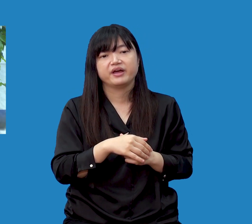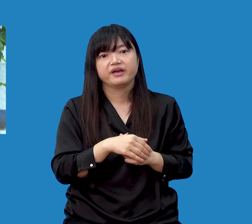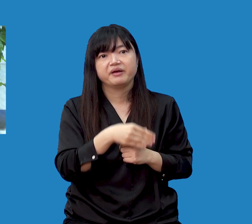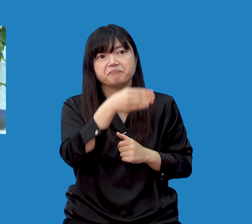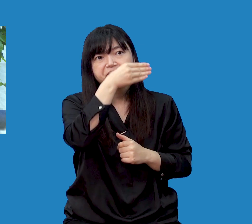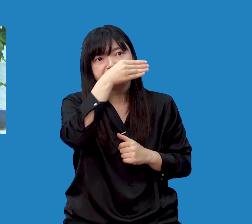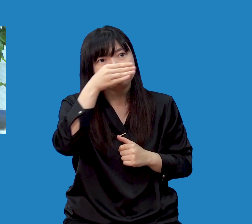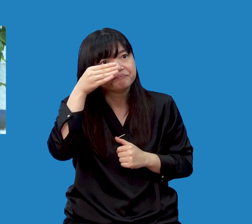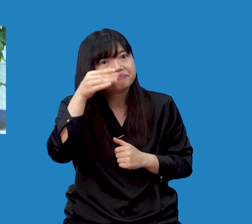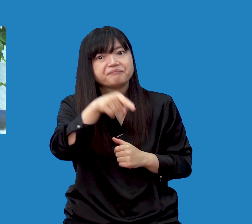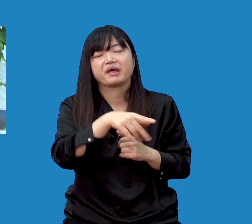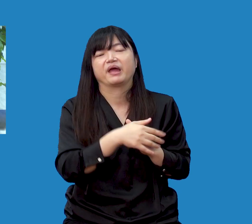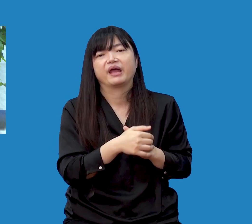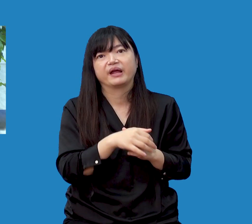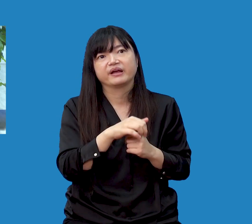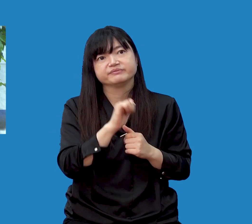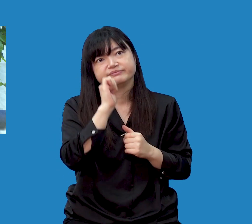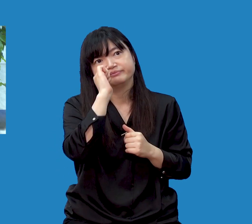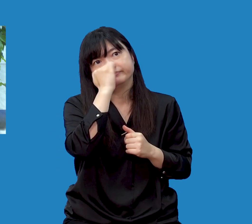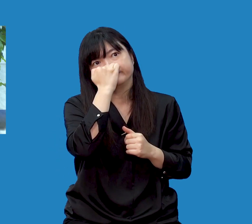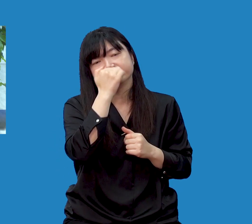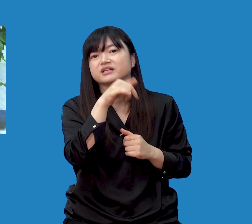뻔뻔합니다. 후한무치예요.